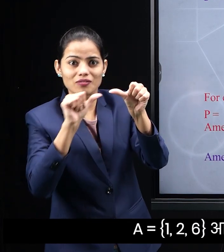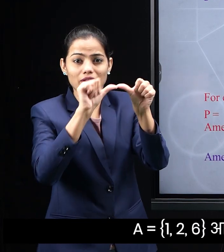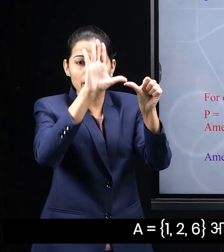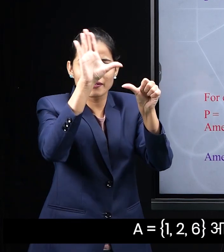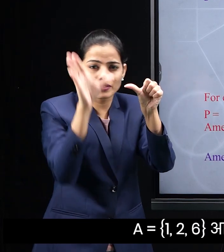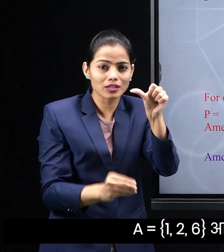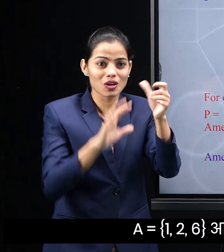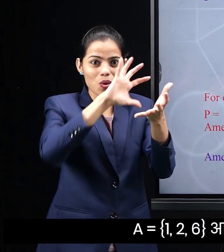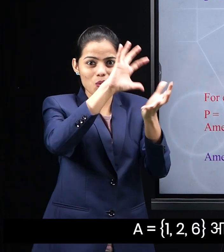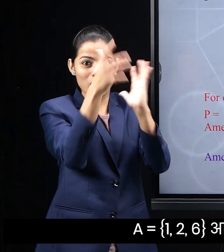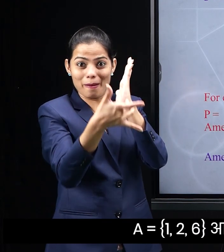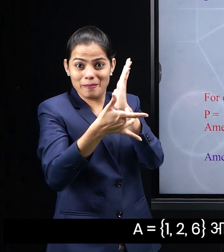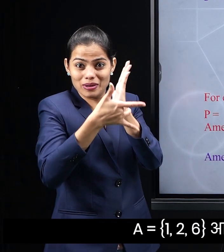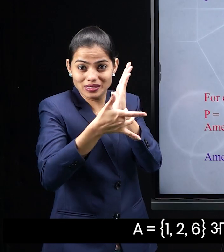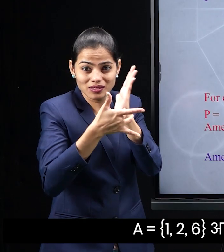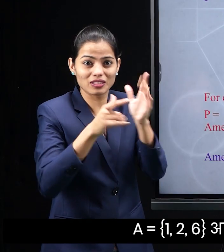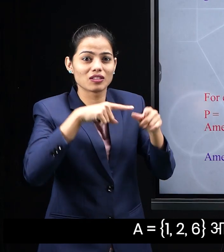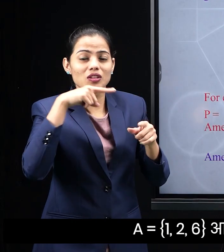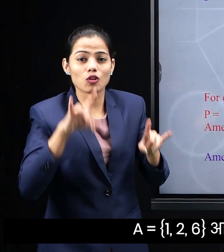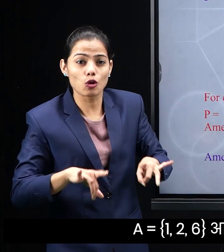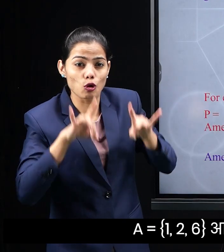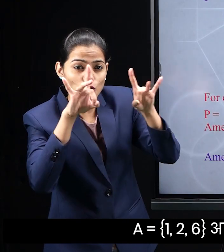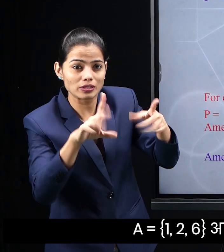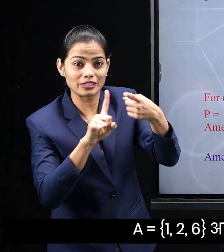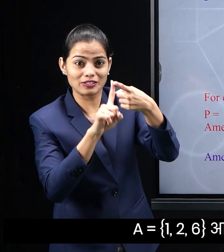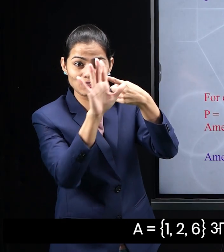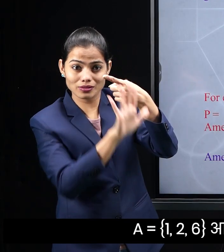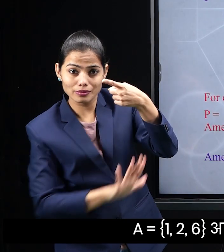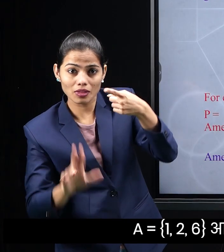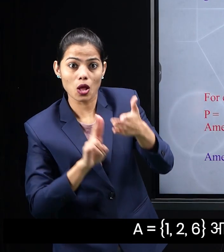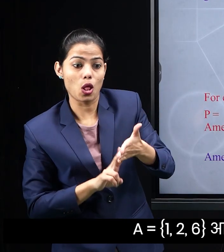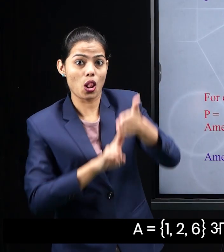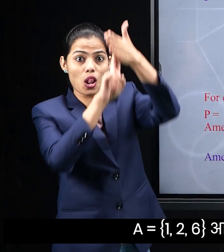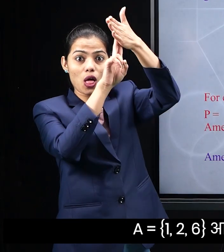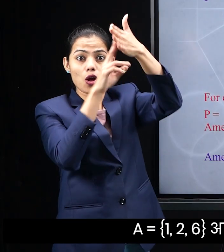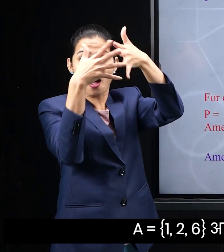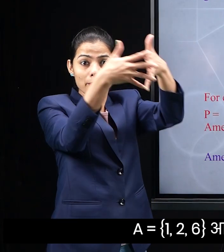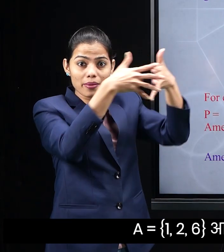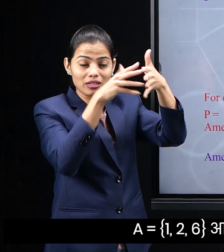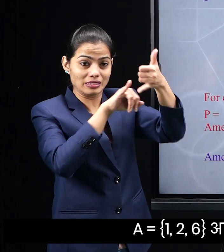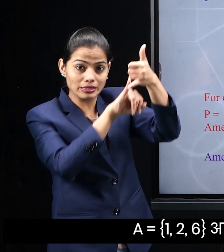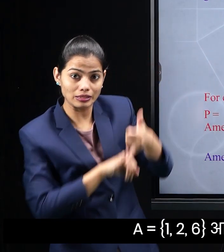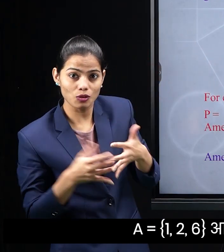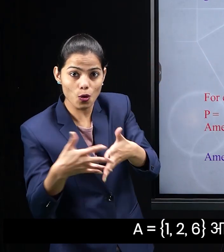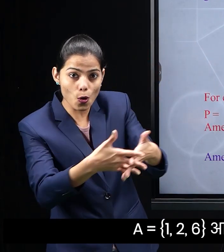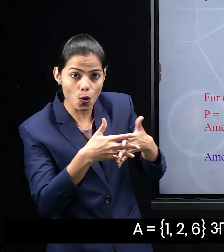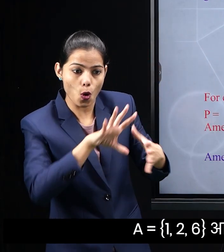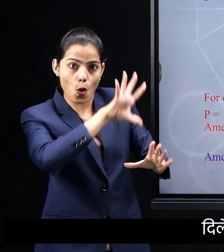is equals to 1, 2, 6 आणि B is equals to 2, 3, 4 असल्यास A युनियन B शोधा.